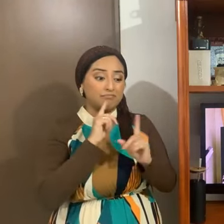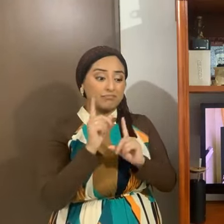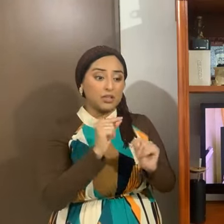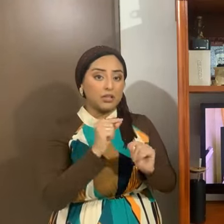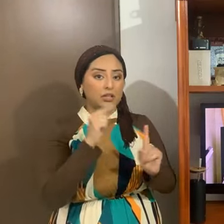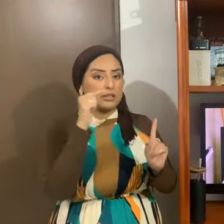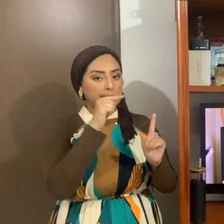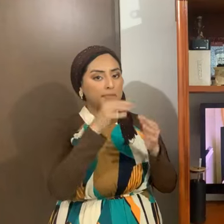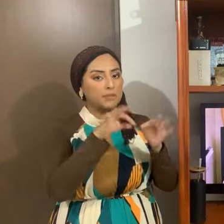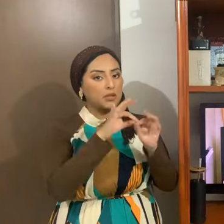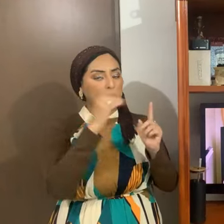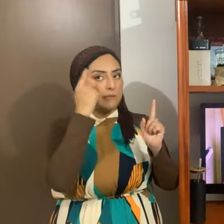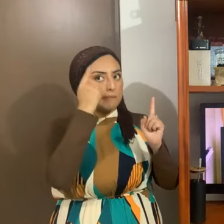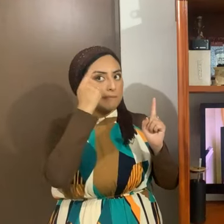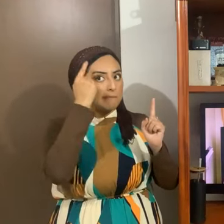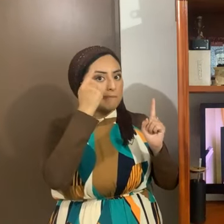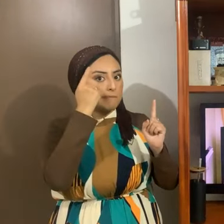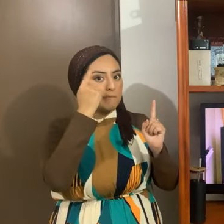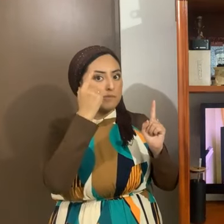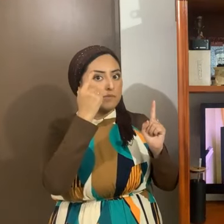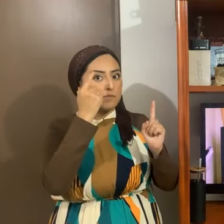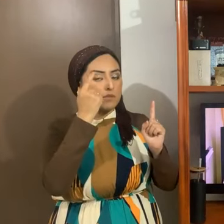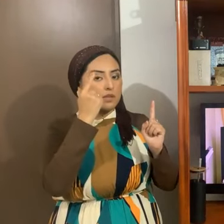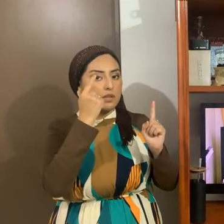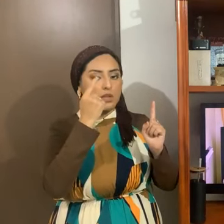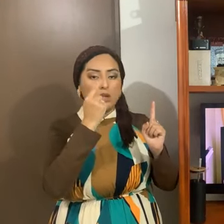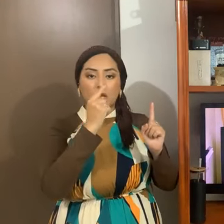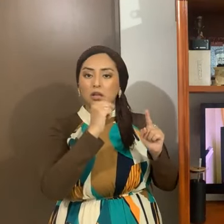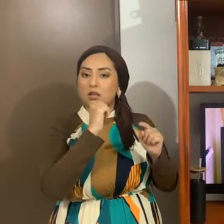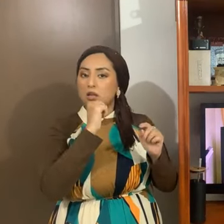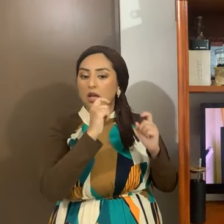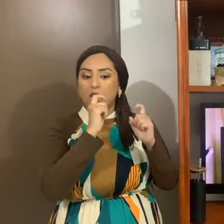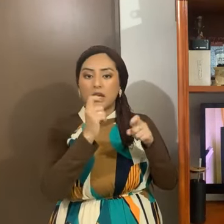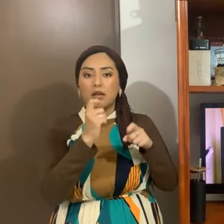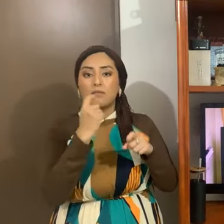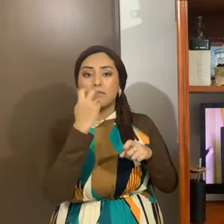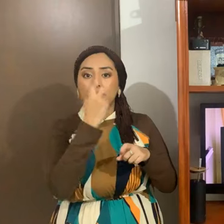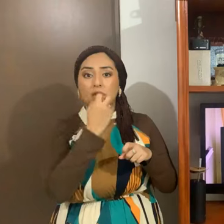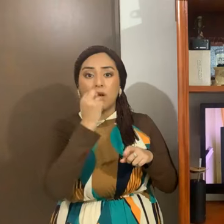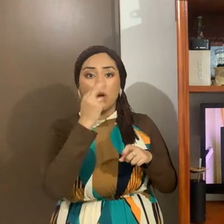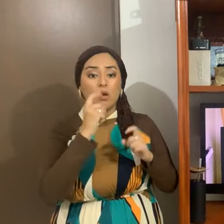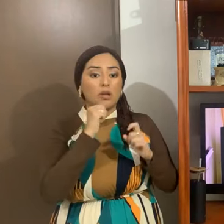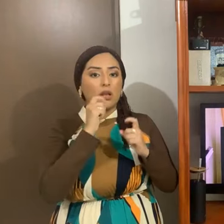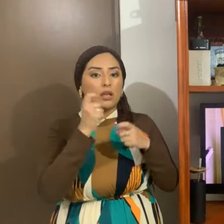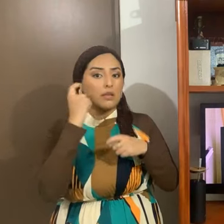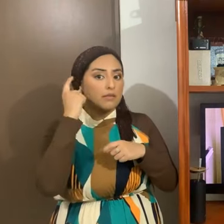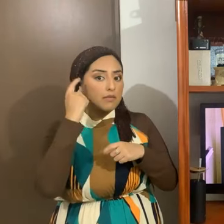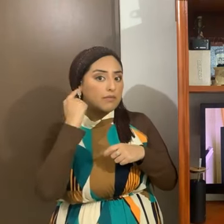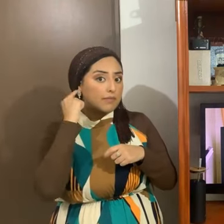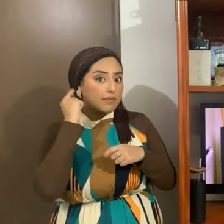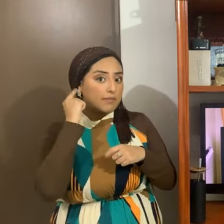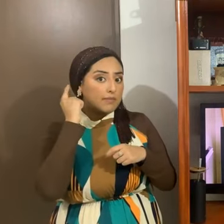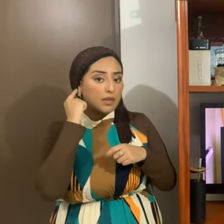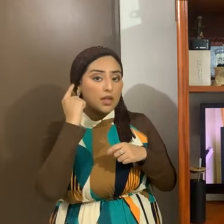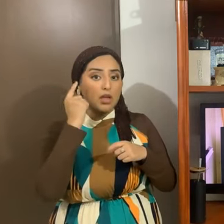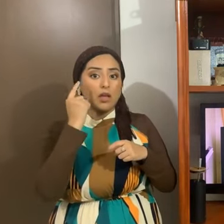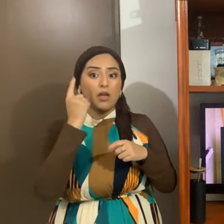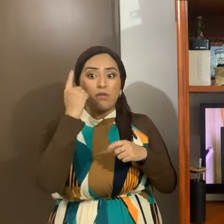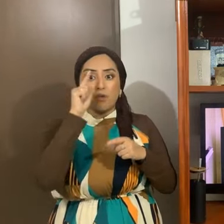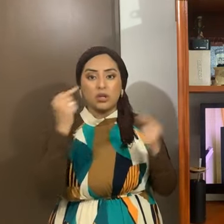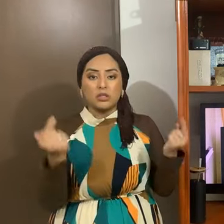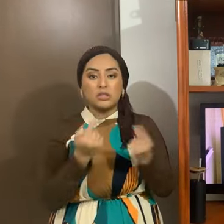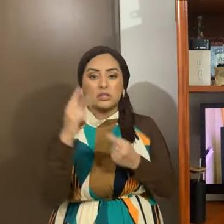tomar conciencia y no prestar ni su boca ni sus oídos para algo que no sea agradable ante el